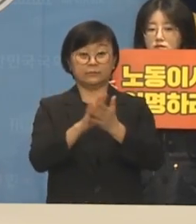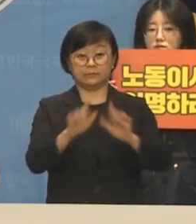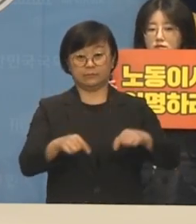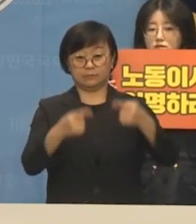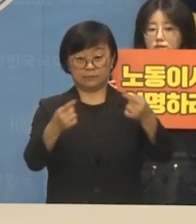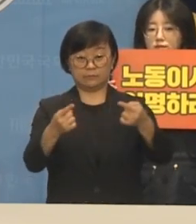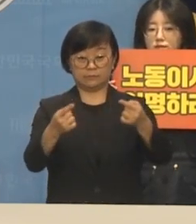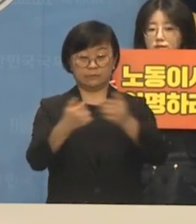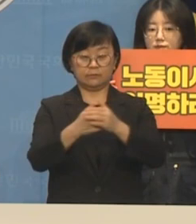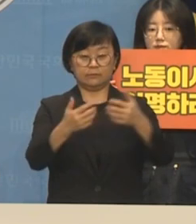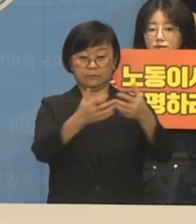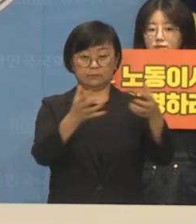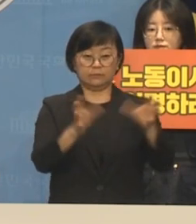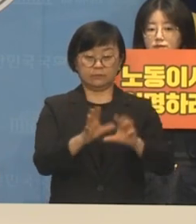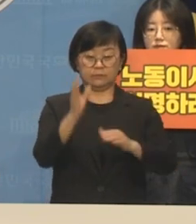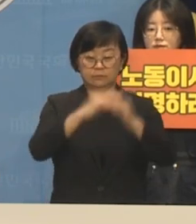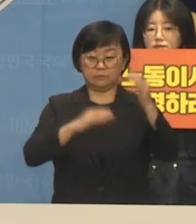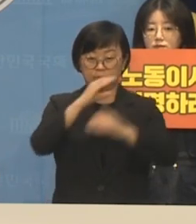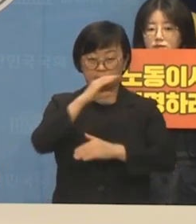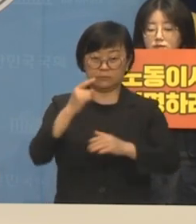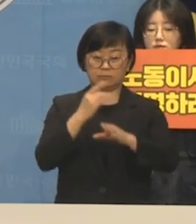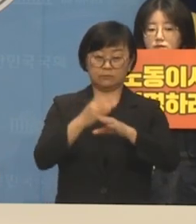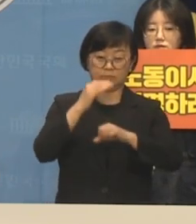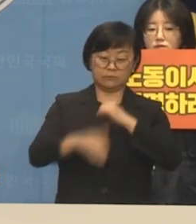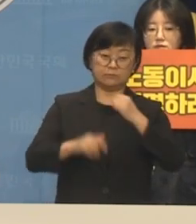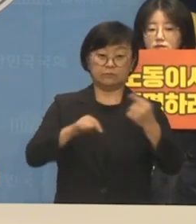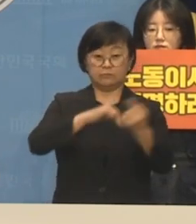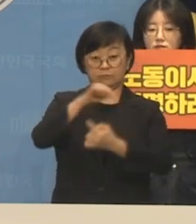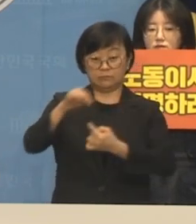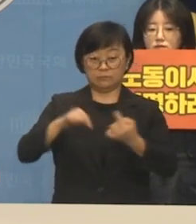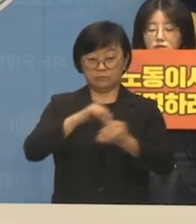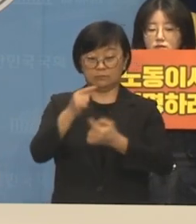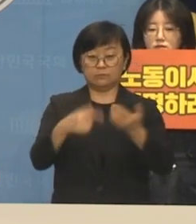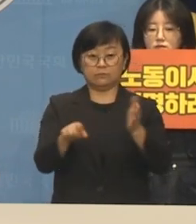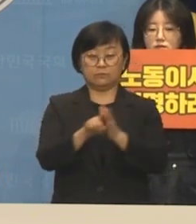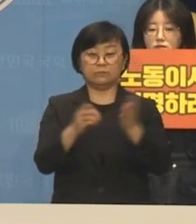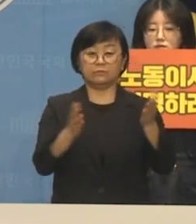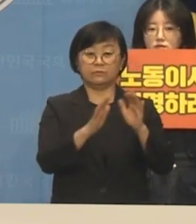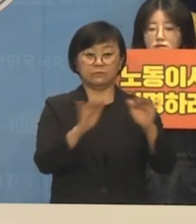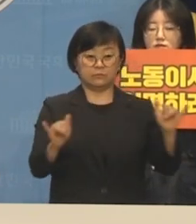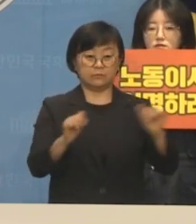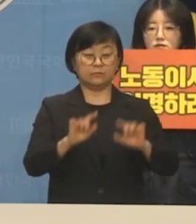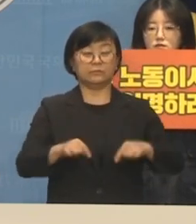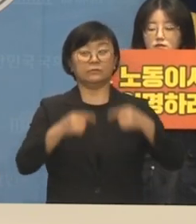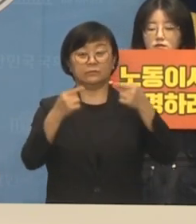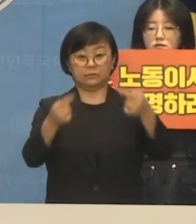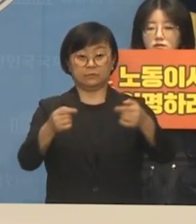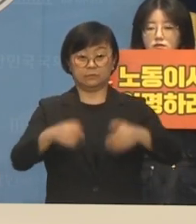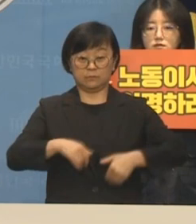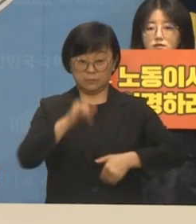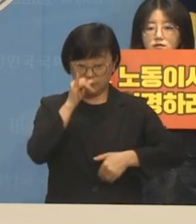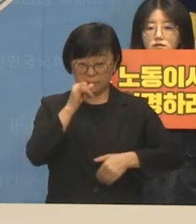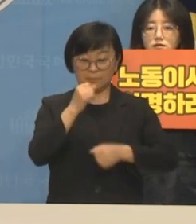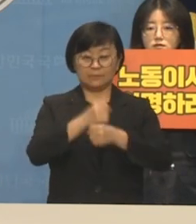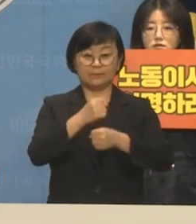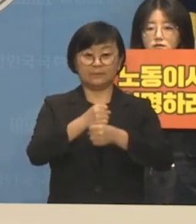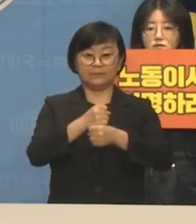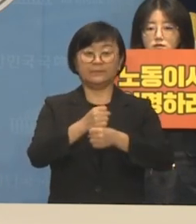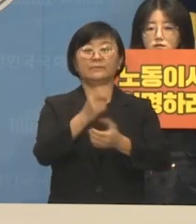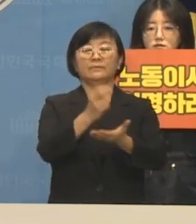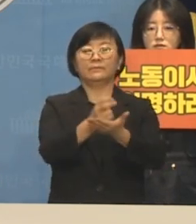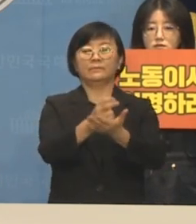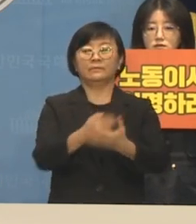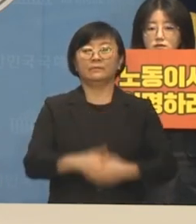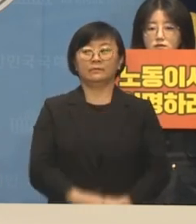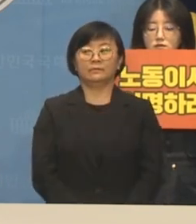나서서 각 기관이 공정하고 민주적으로 운영하기 위해서 노동자들이 참여하는 것이 필요하다고 해서 만든